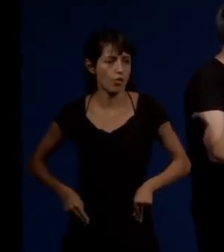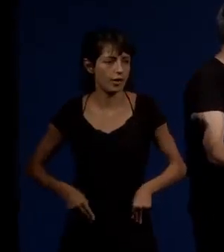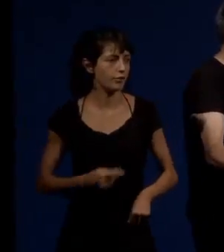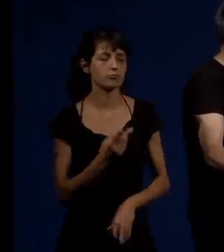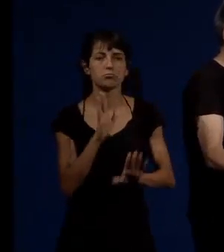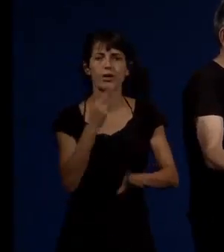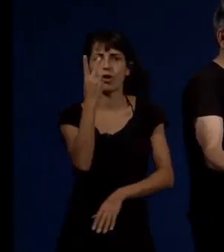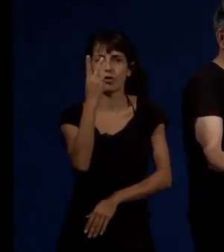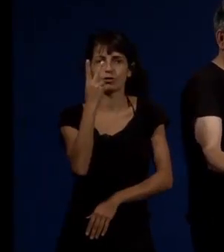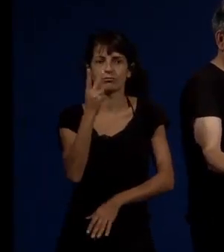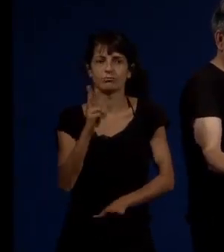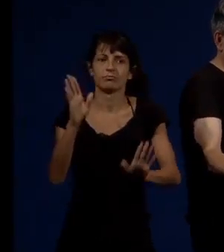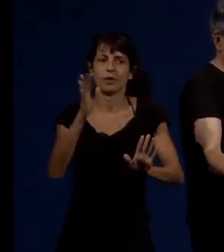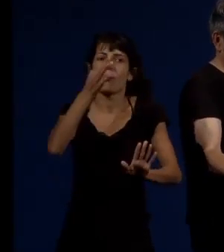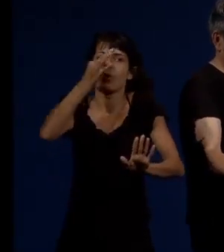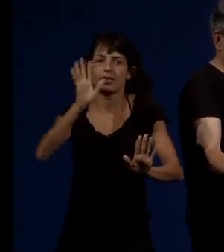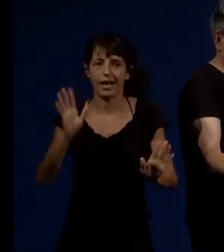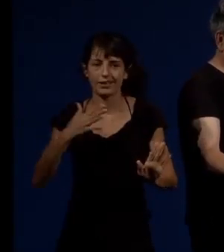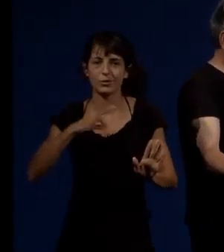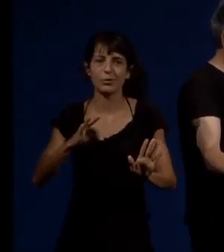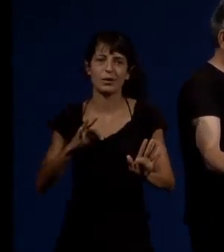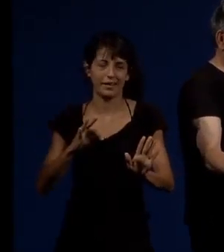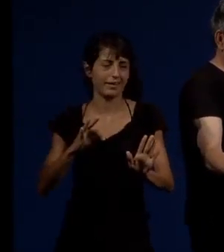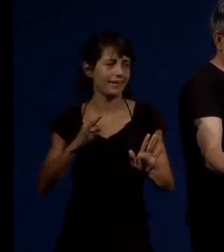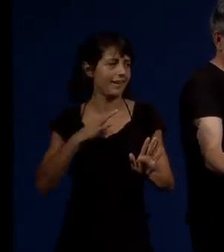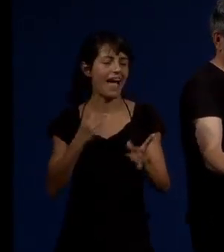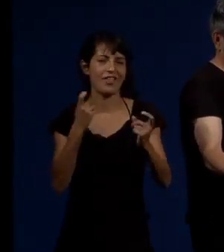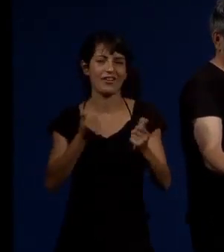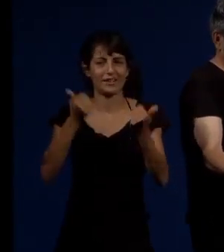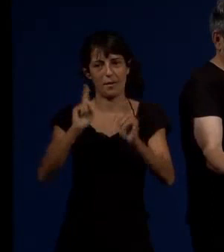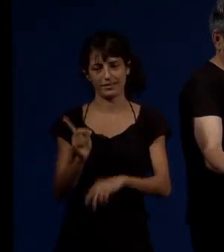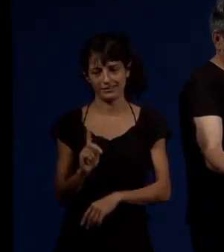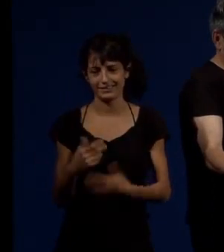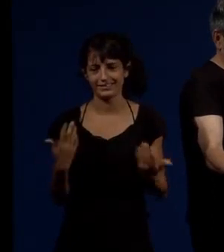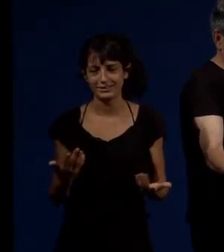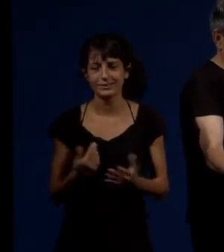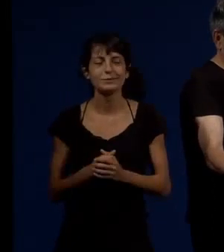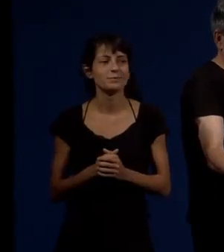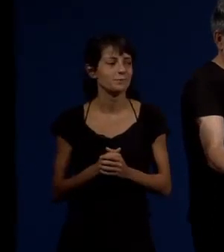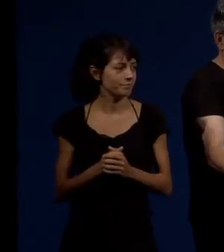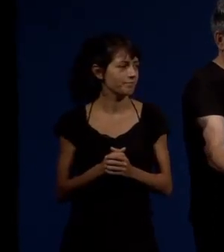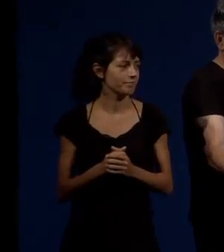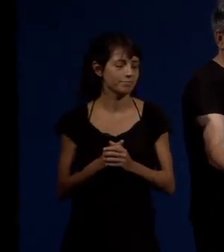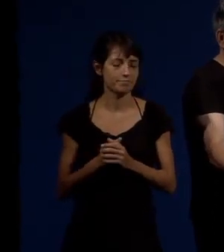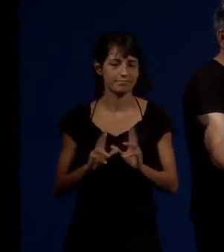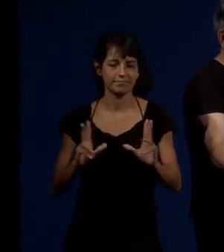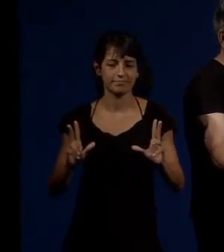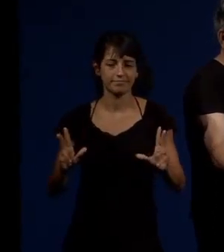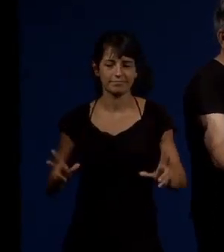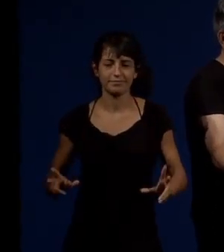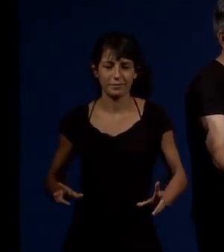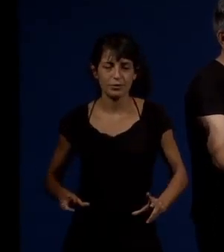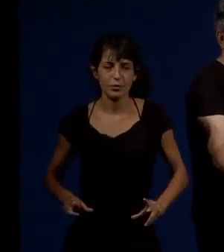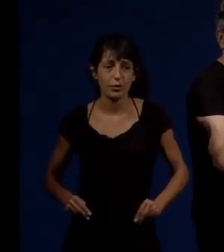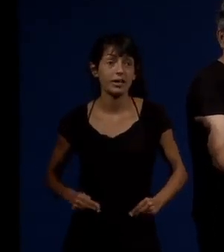que gastemos demais, non? Están aplicando austeridade tamén ao berce, non? Non podemos,